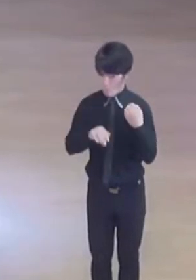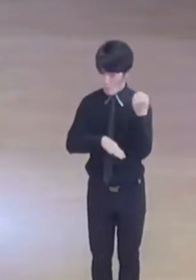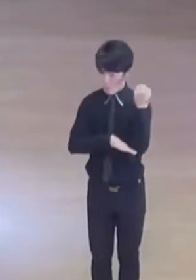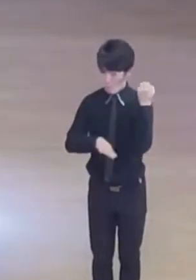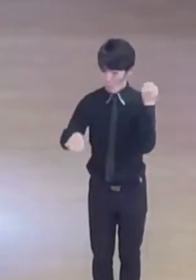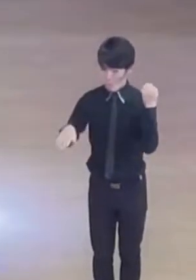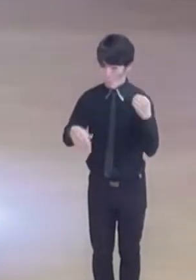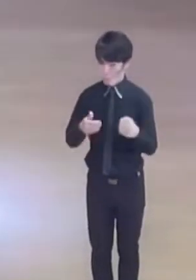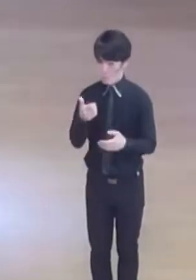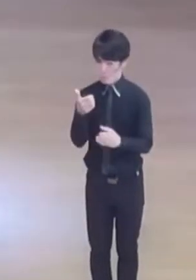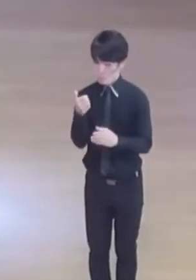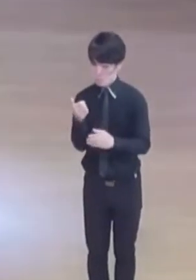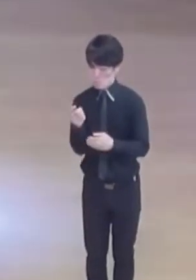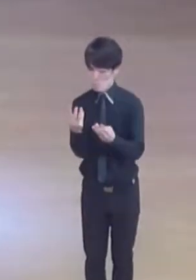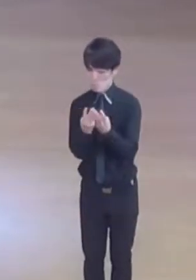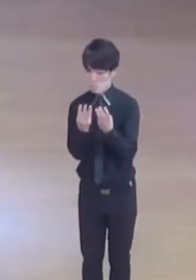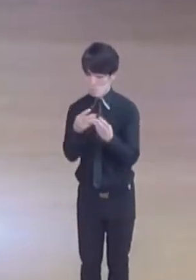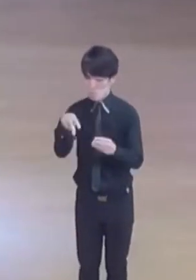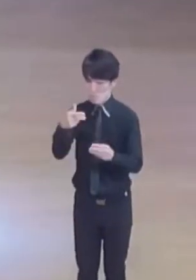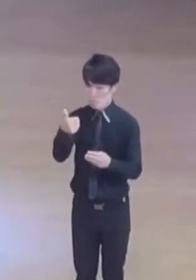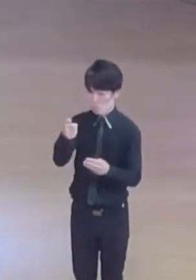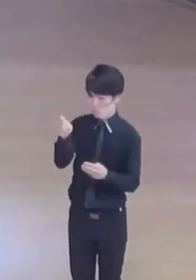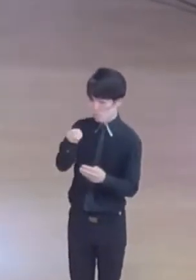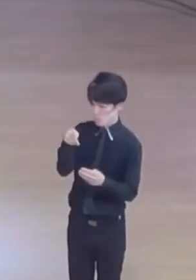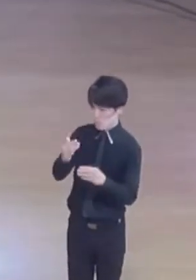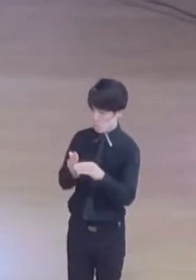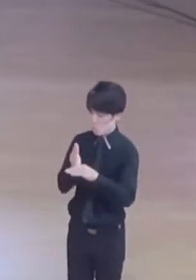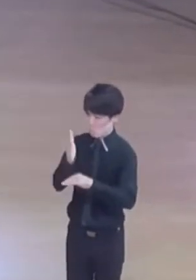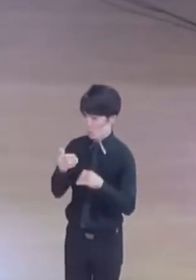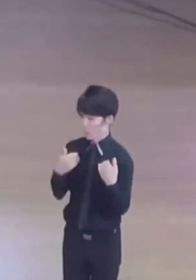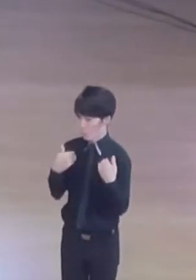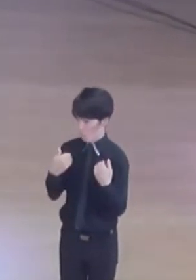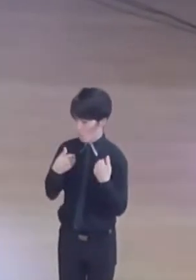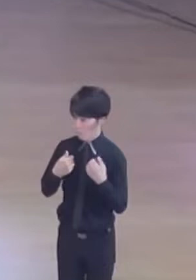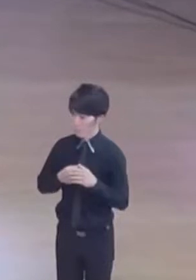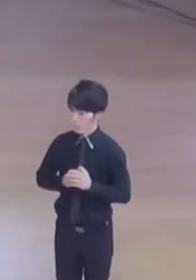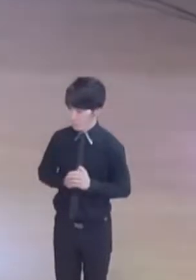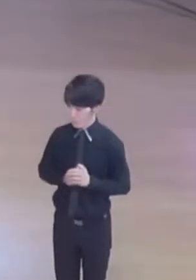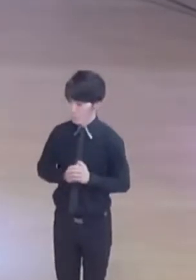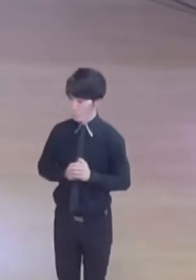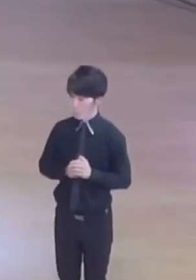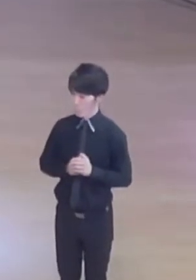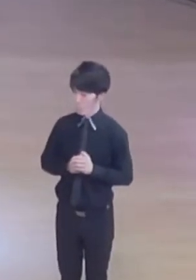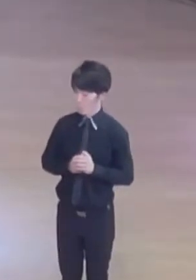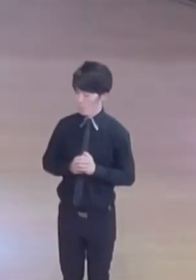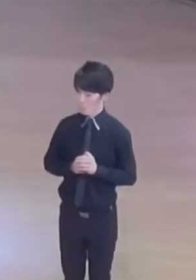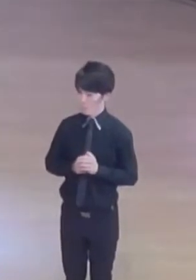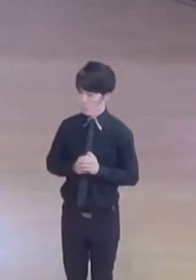250人を超える必要がありました。